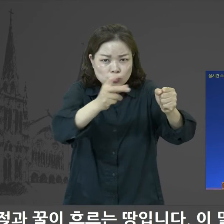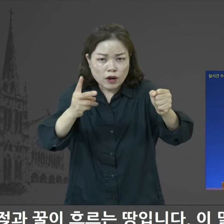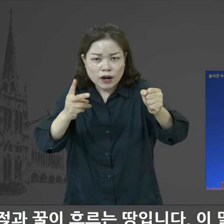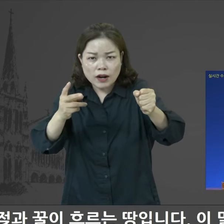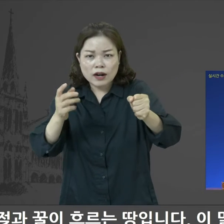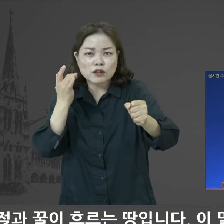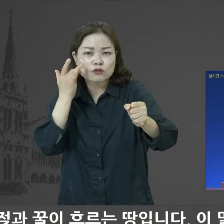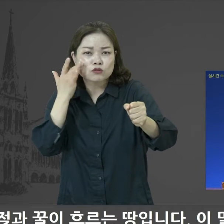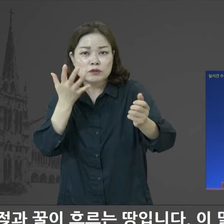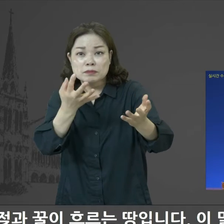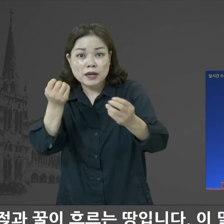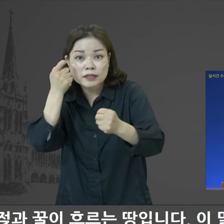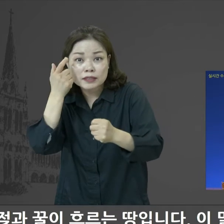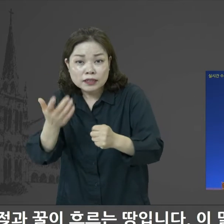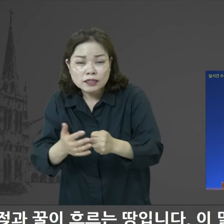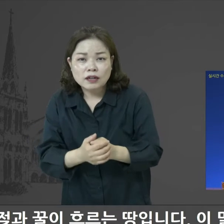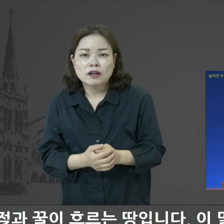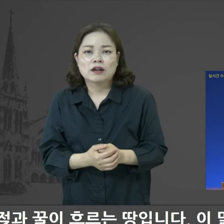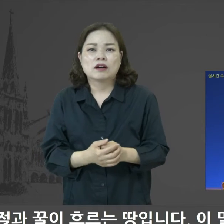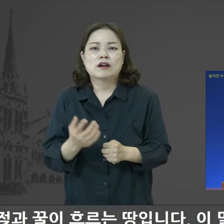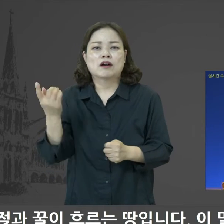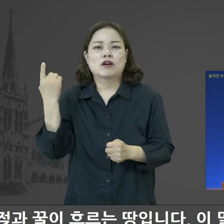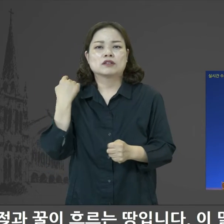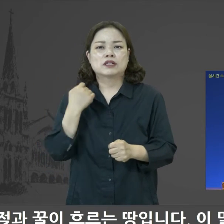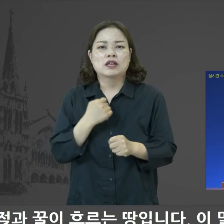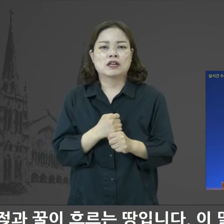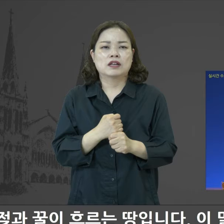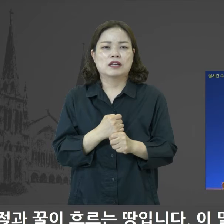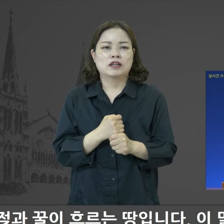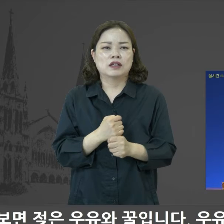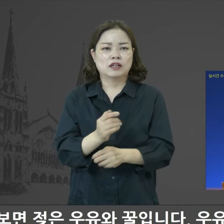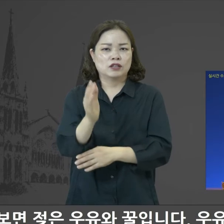흘러다닐까요? 어제 제가 설교 원고를 정리하고 있는데